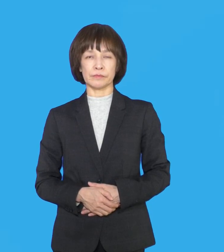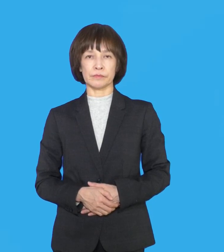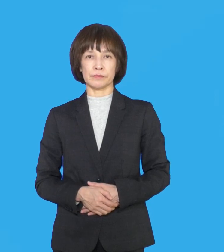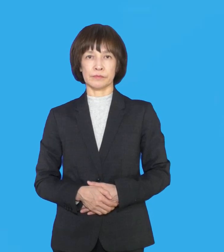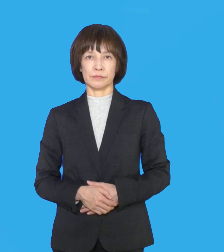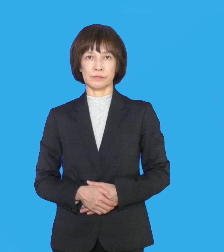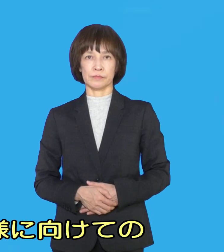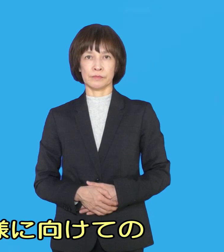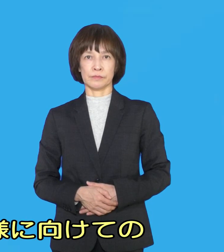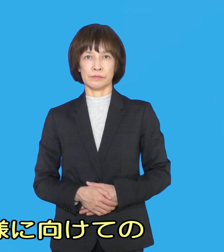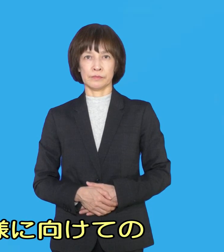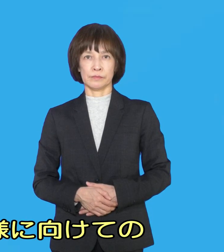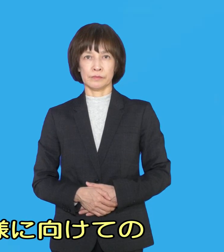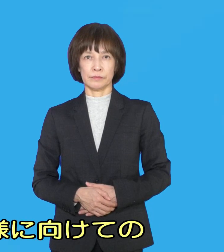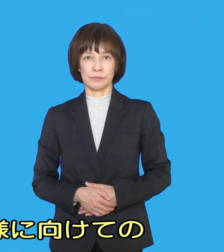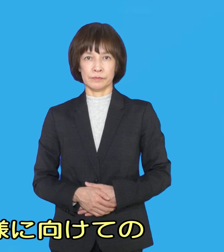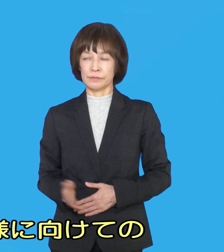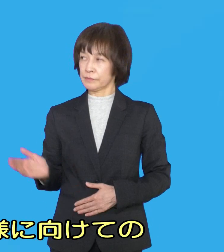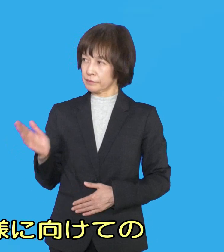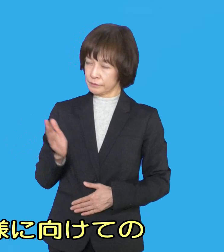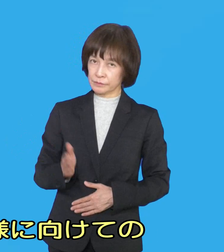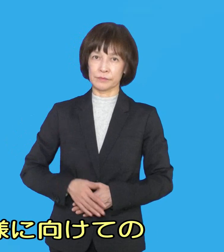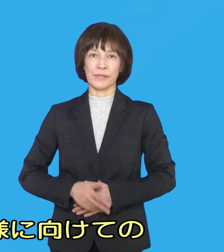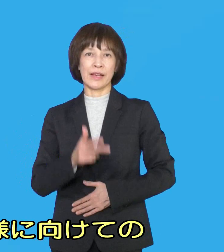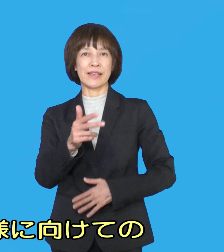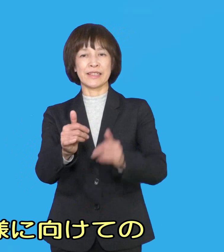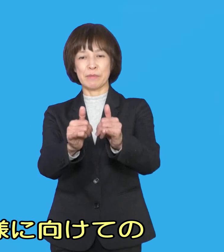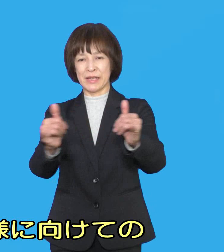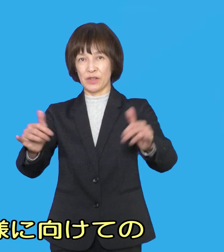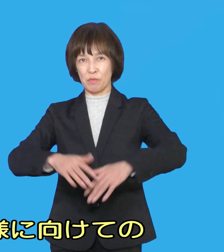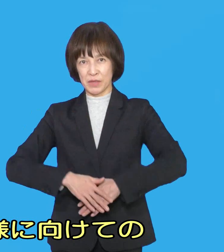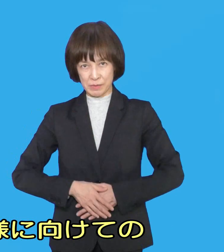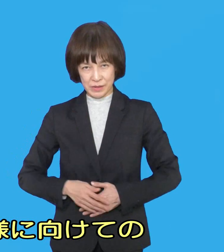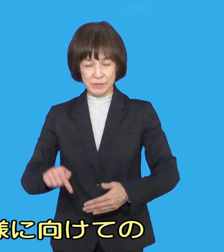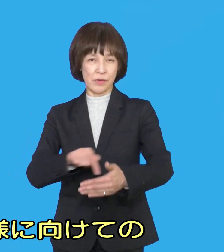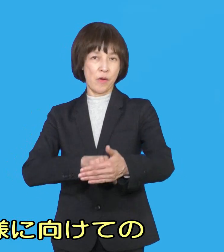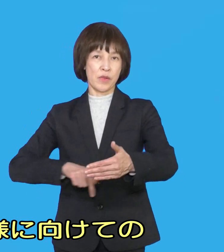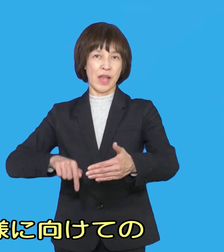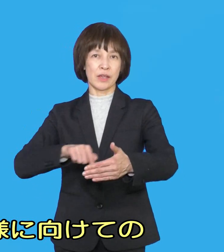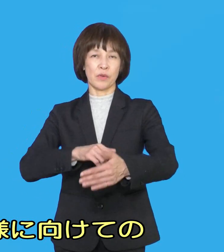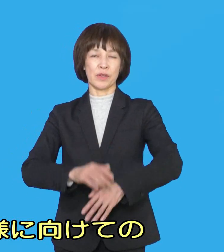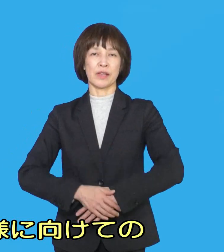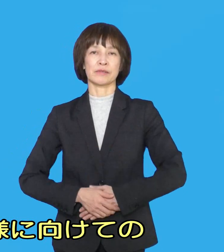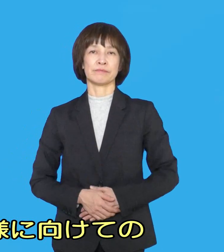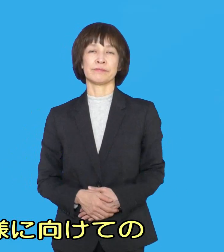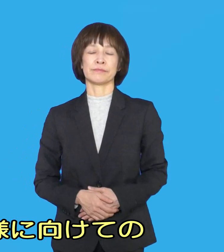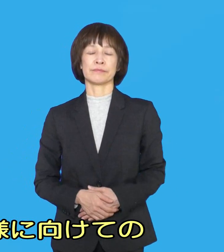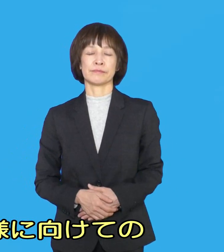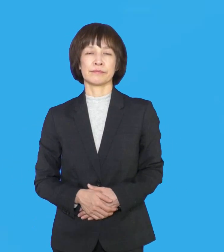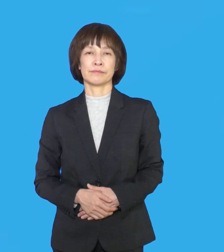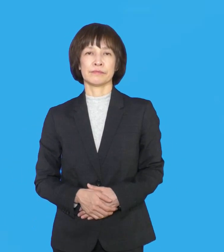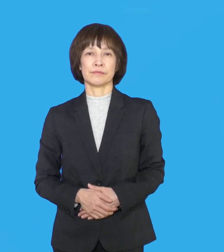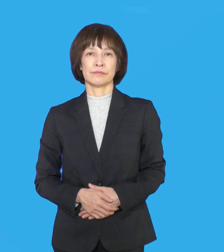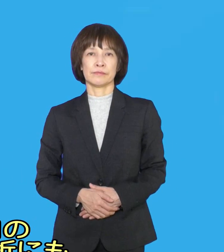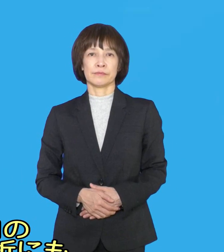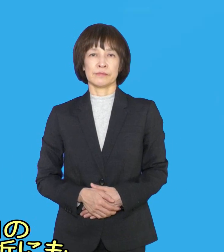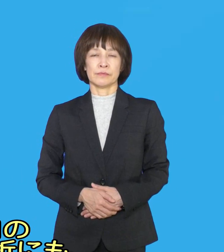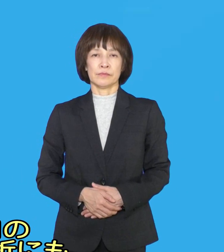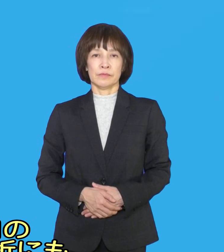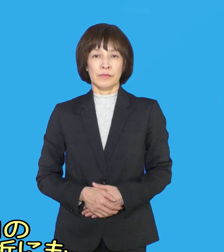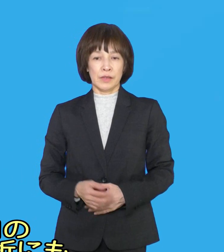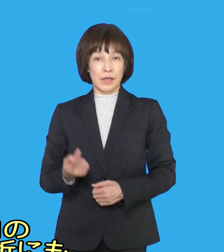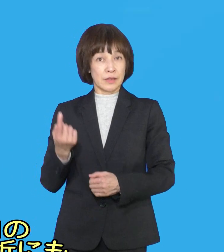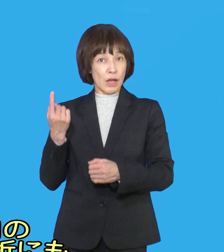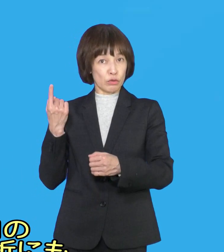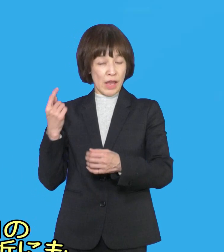はい、そして次は市民の皆様に向けての取り組みです。昨年